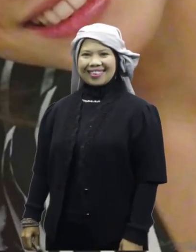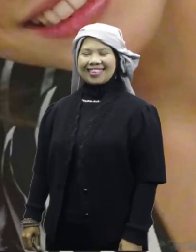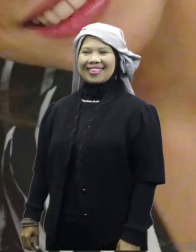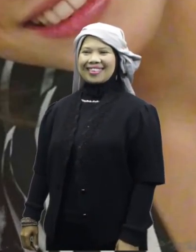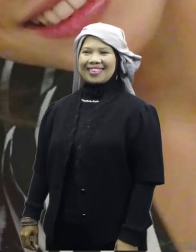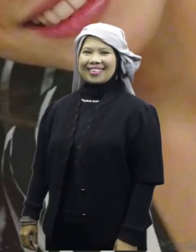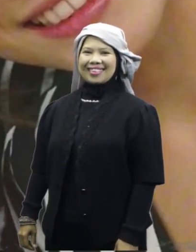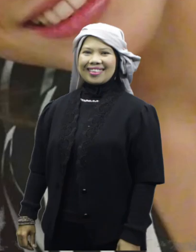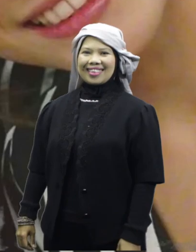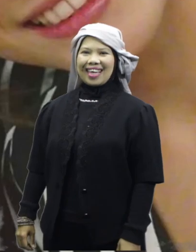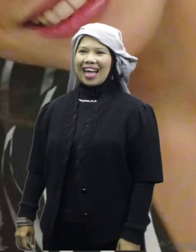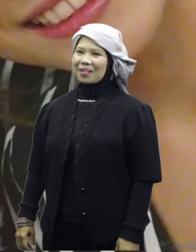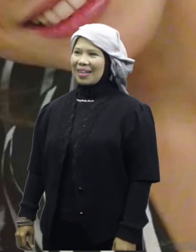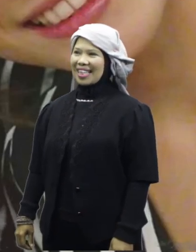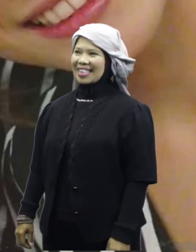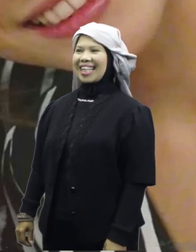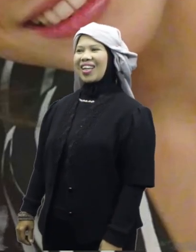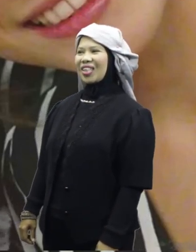kepada